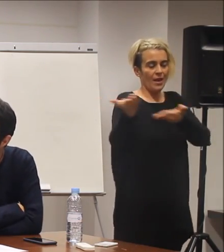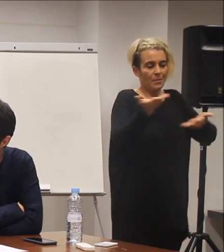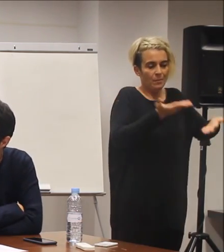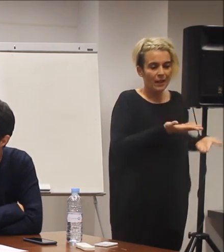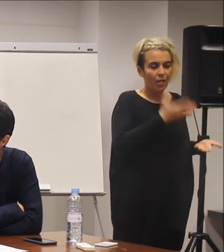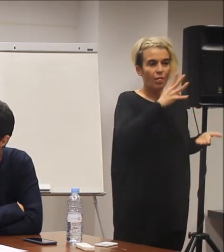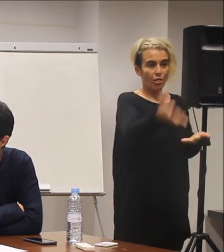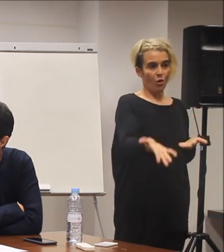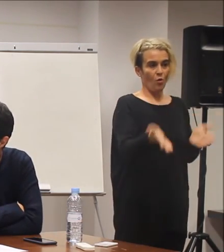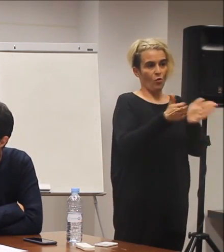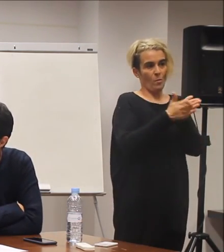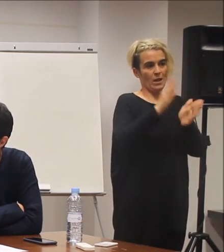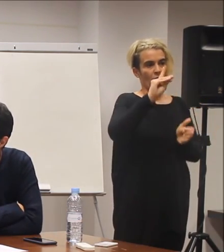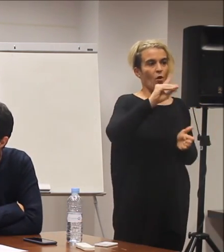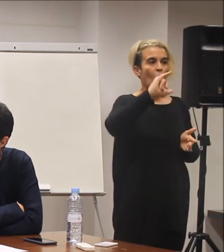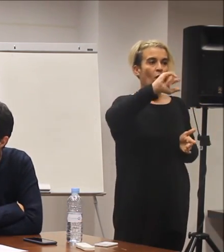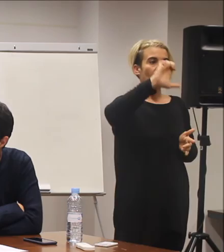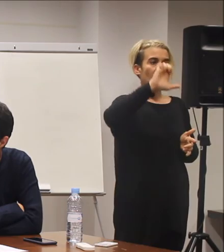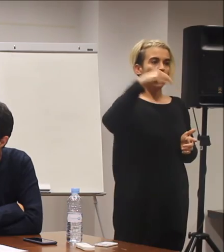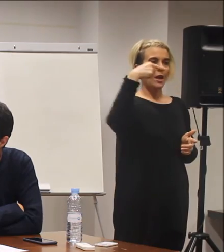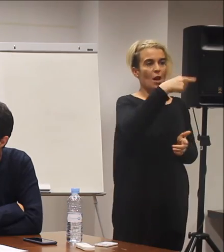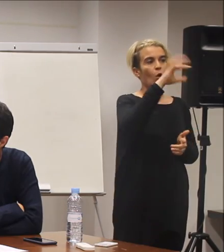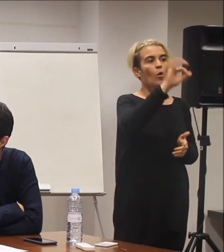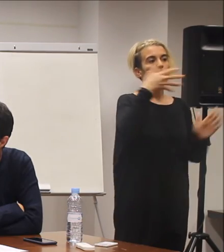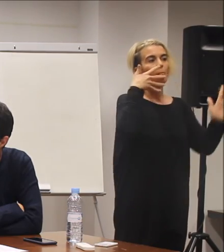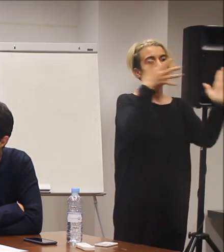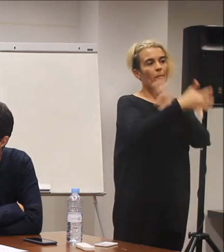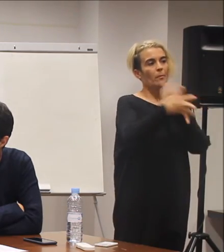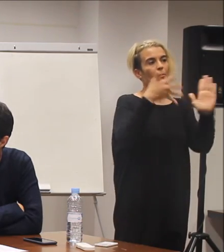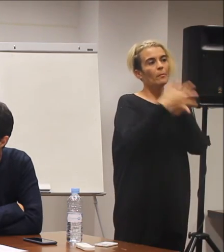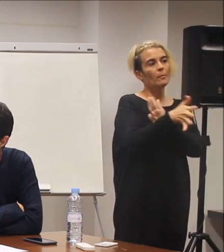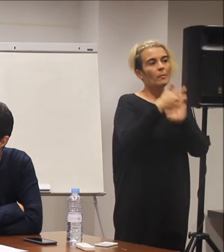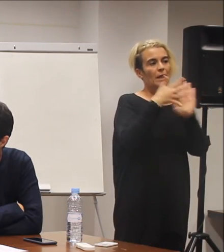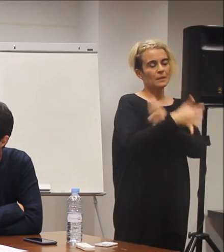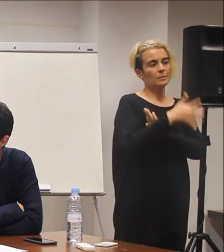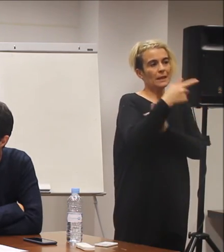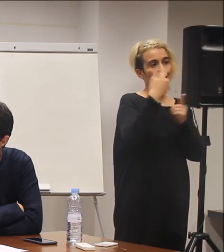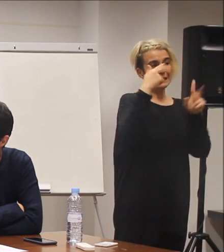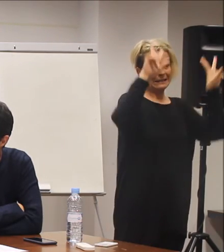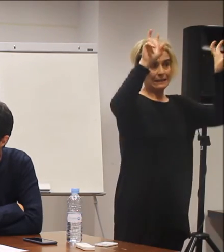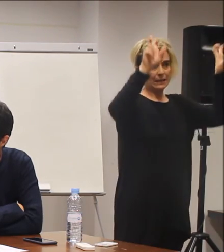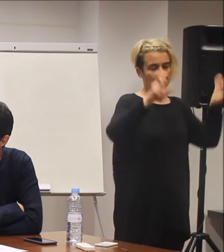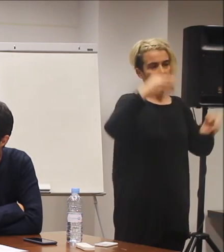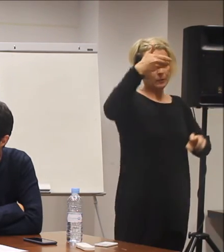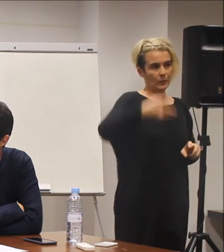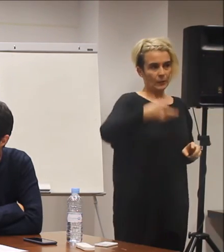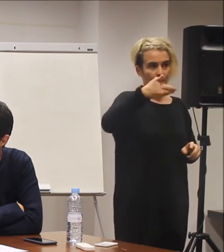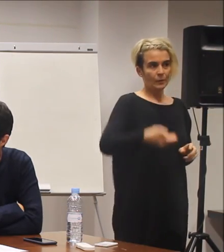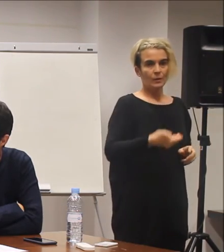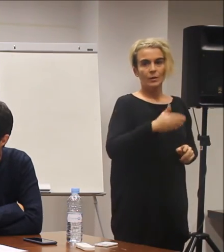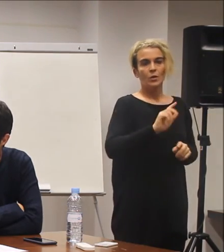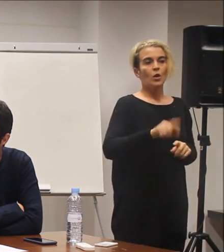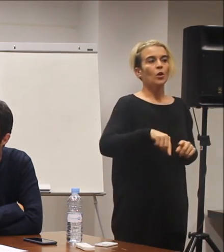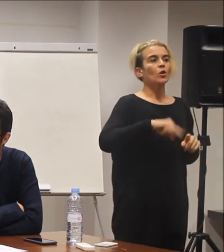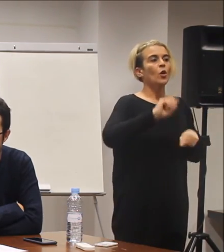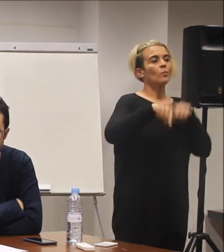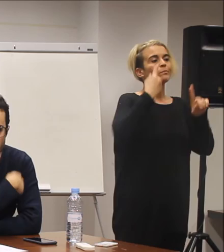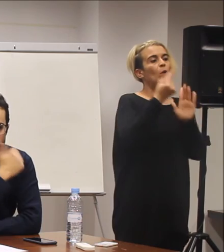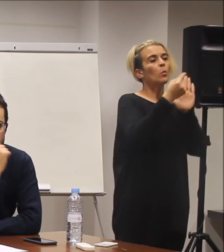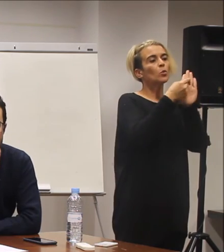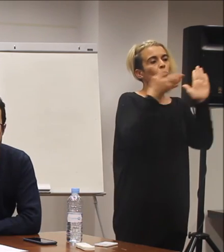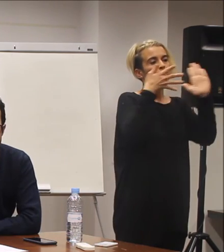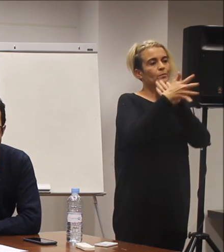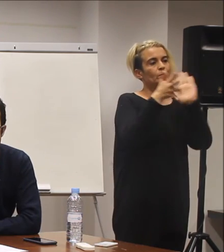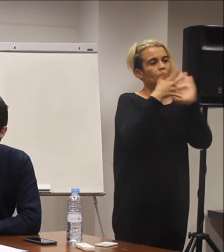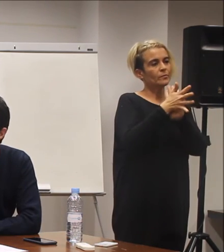poder exponer este asunto que es de gran interés y de actualidad. El siguiente punto que yo voy a empezar a tratar es